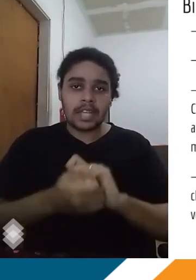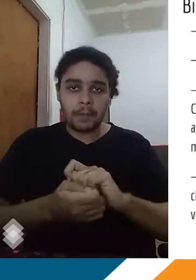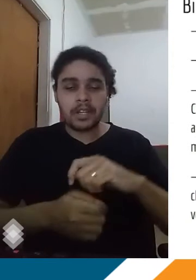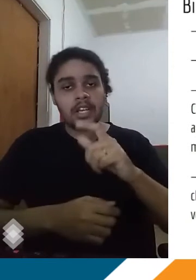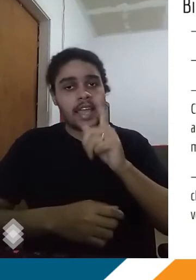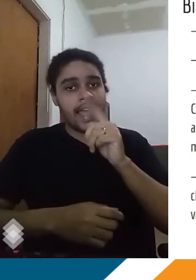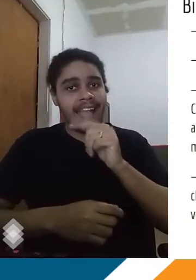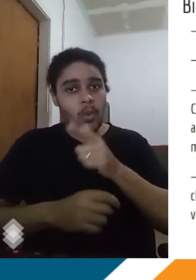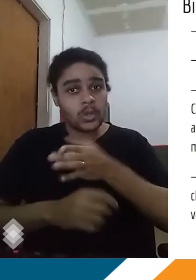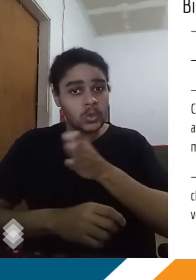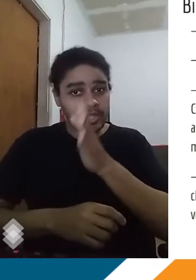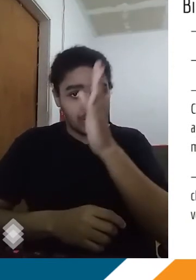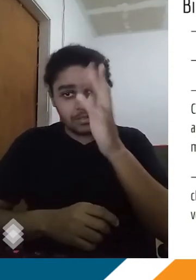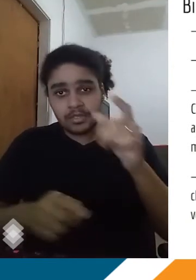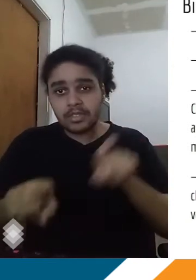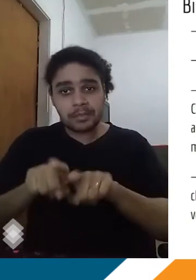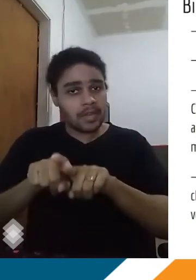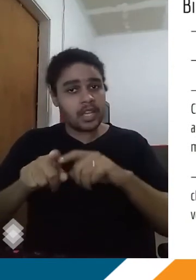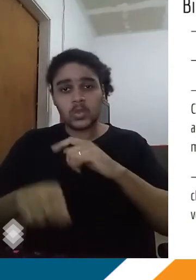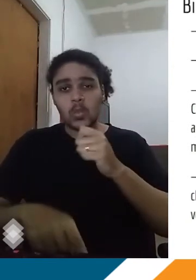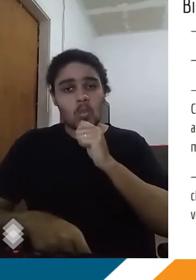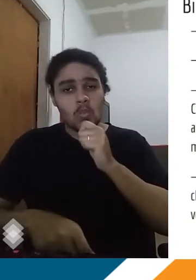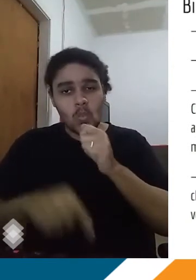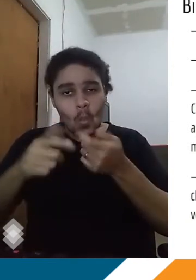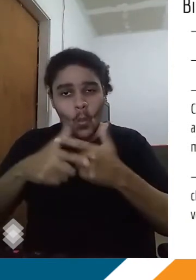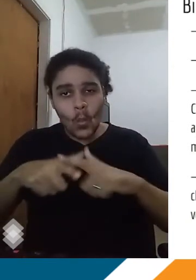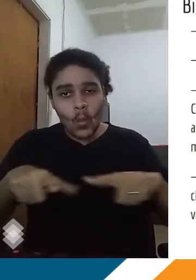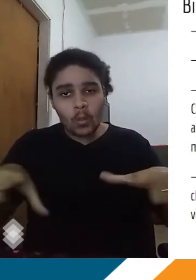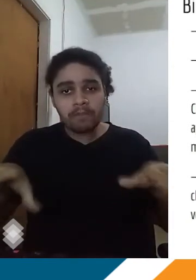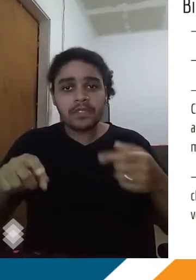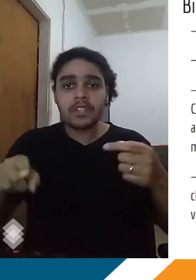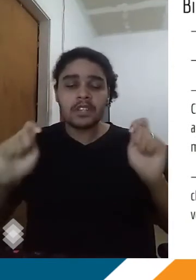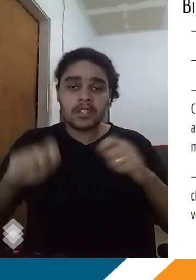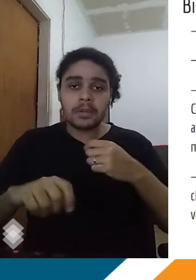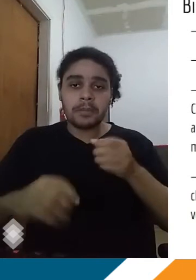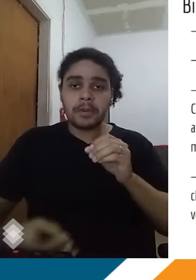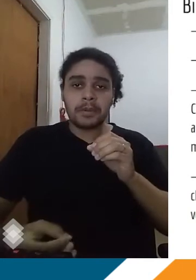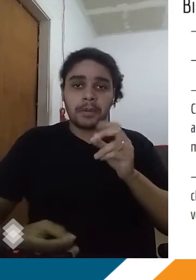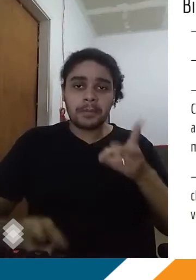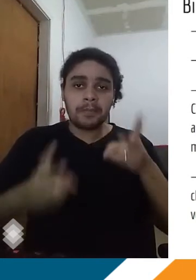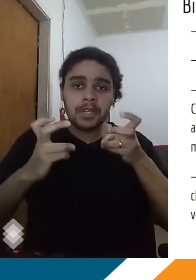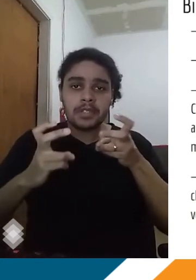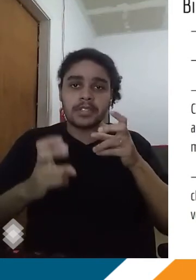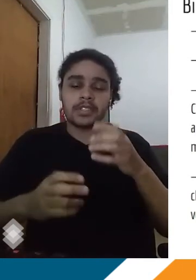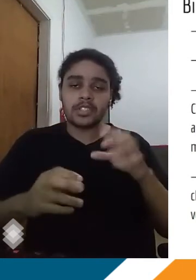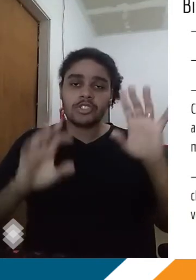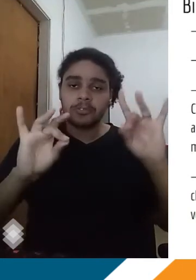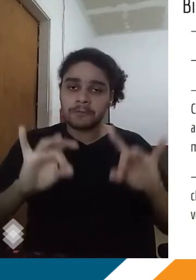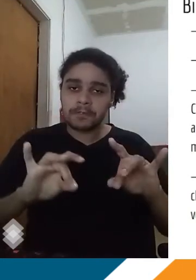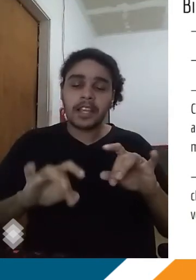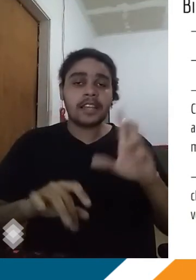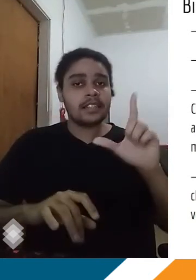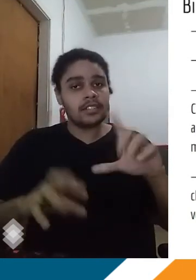de estiagem. Portanto, a gente consegue perceber dentro desse bioma espécies vegetativas características de ambientes